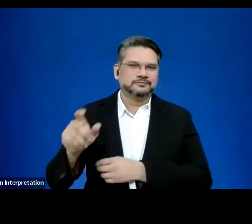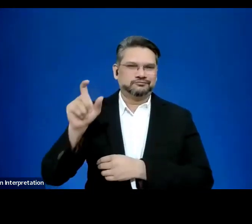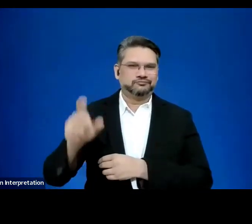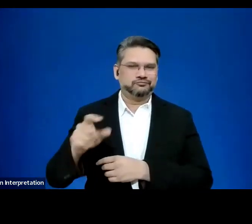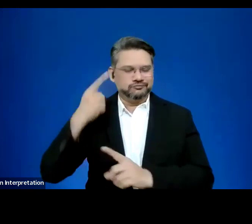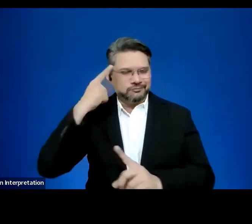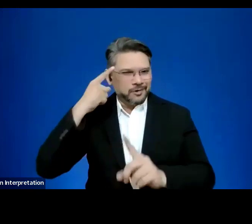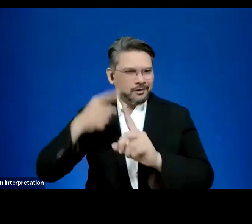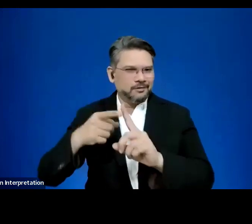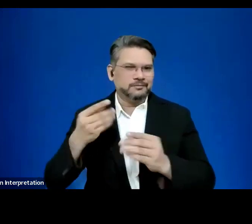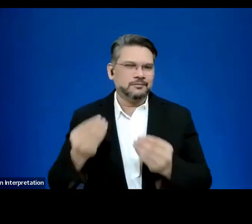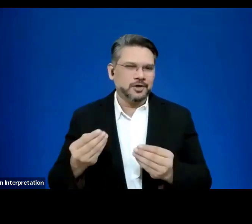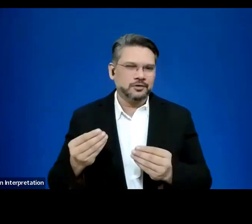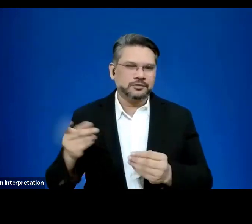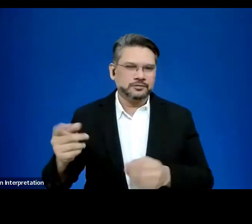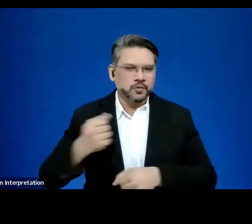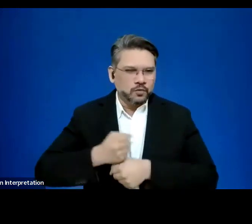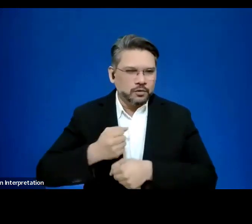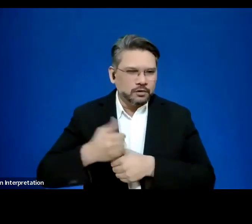我们呢可以